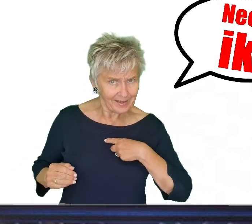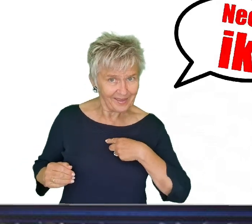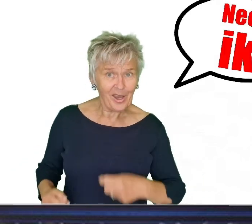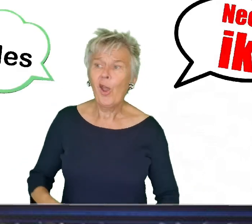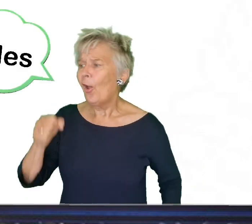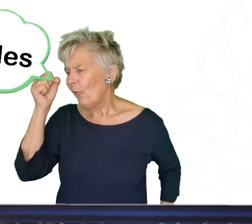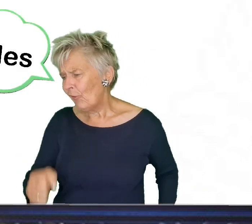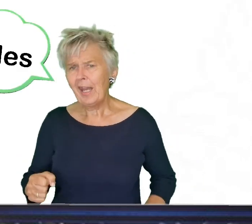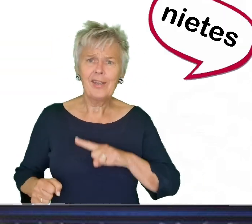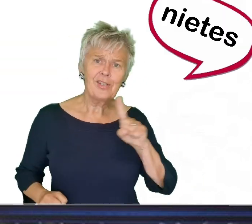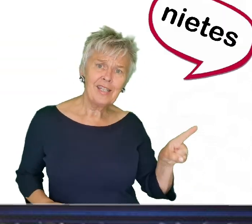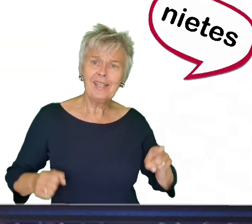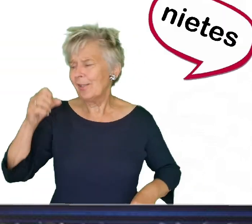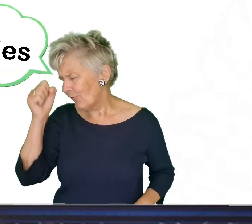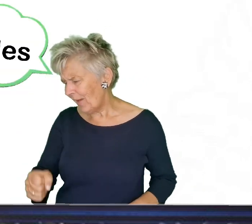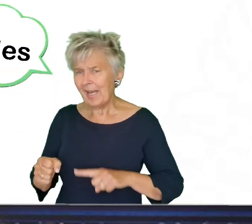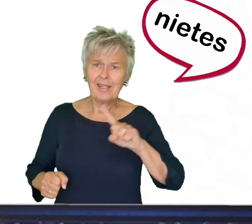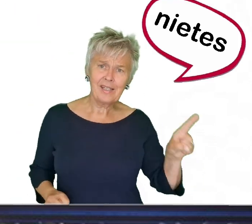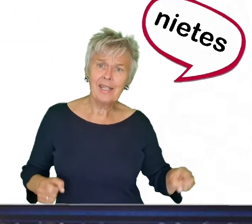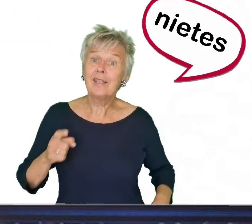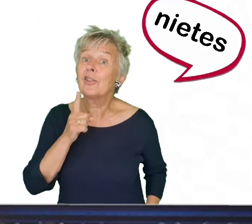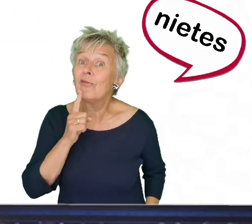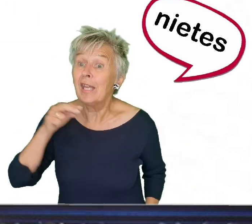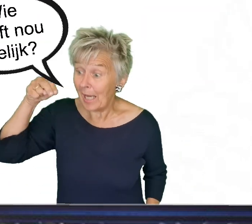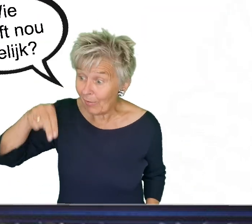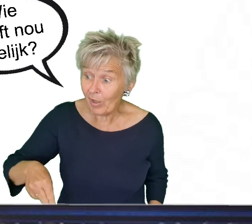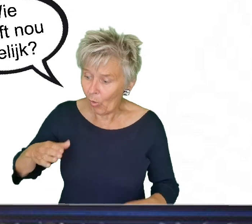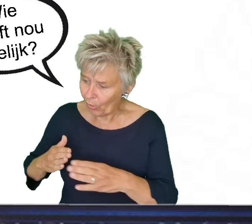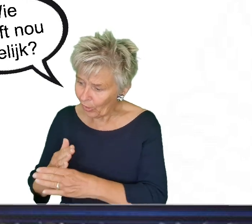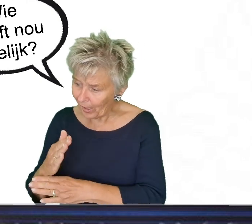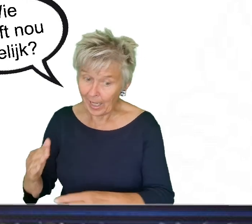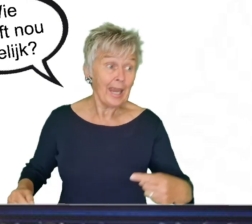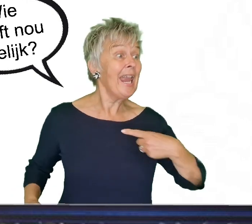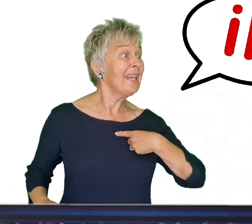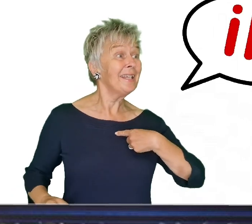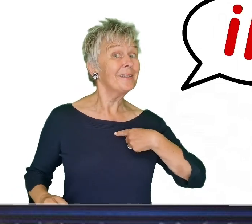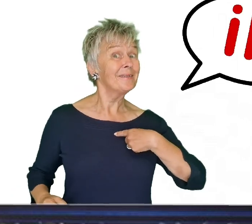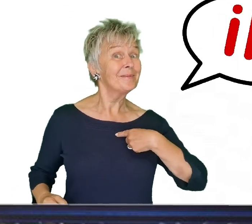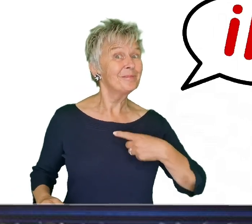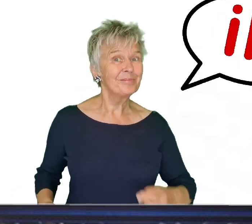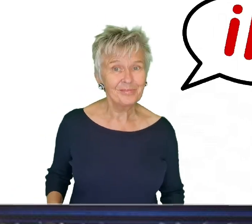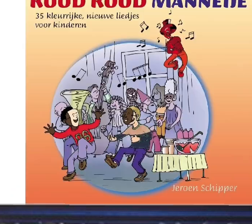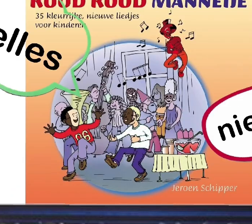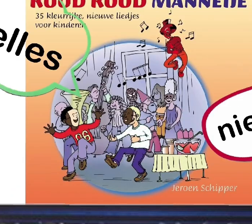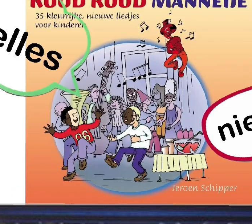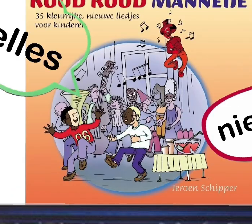Nee, ik. Wel eens. Niet eens. Wel eens. Niet eens. Wie heeft nou gelijk? Ik.